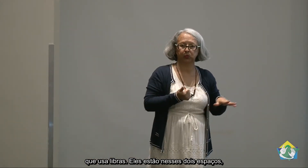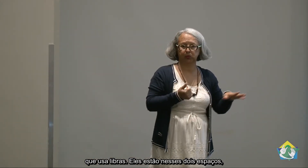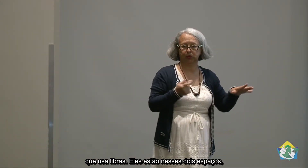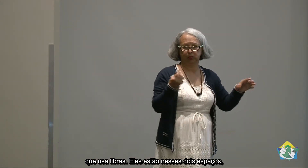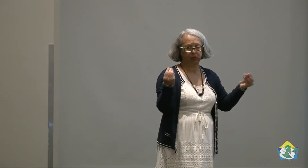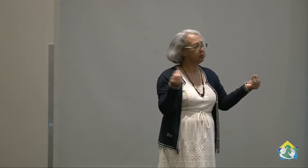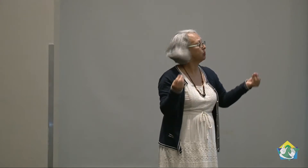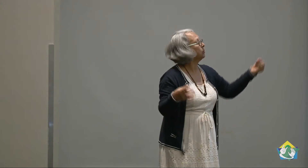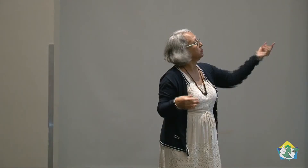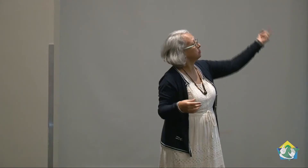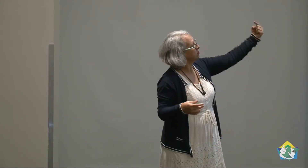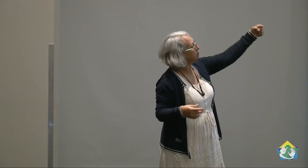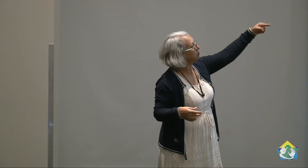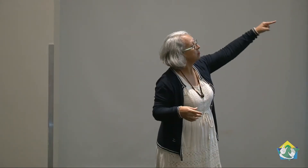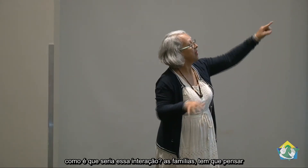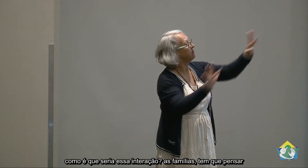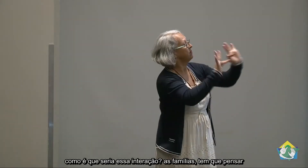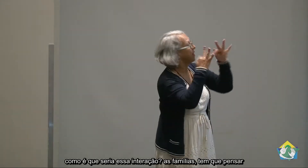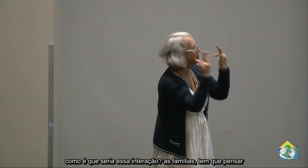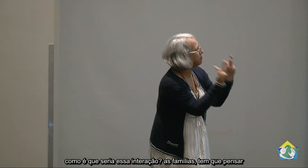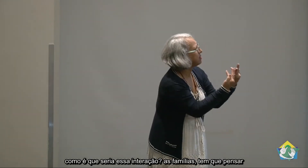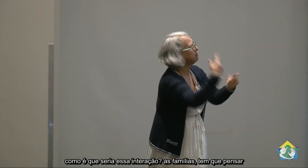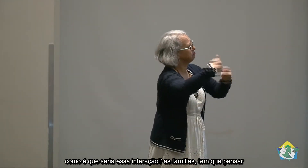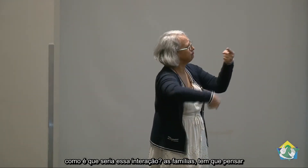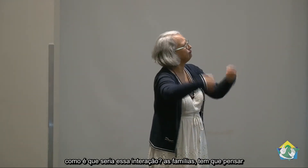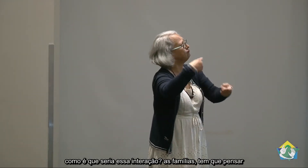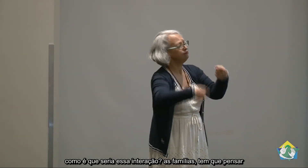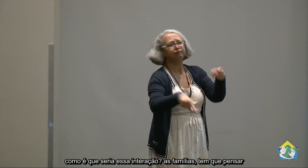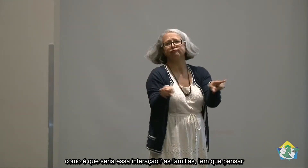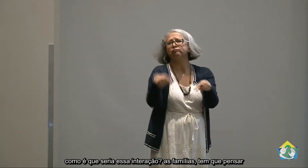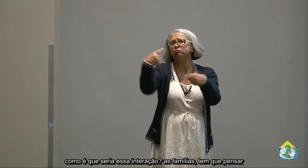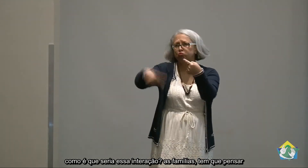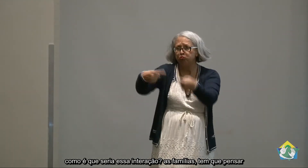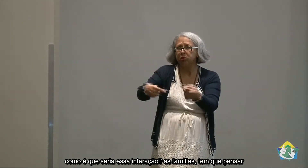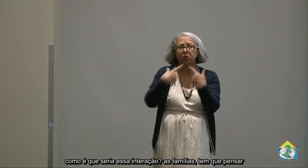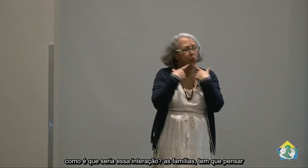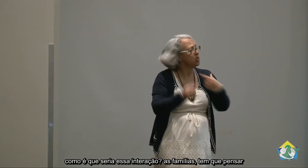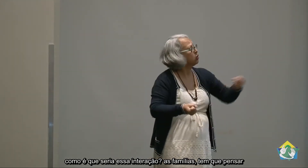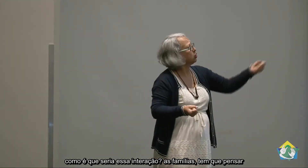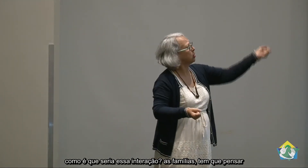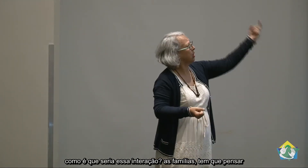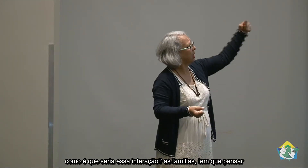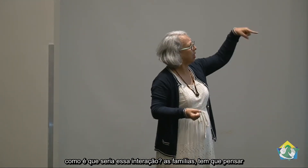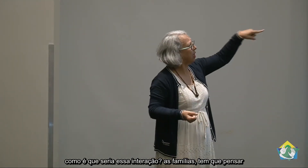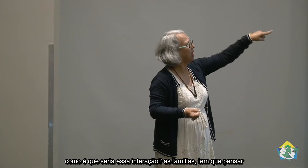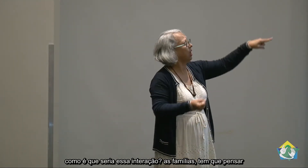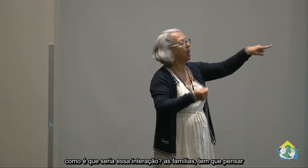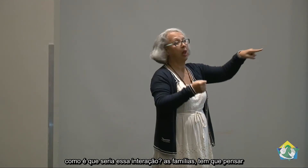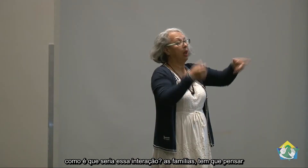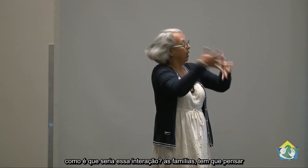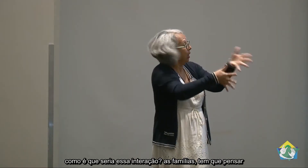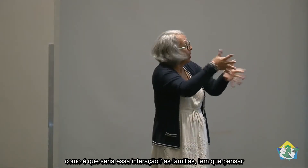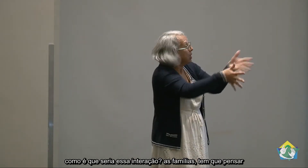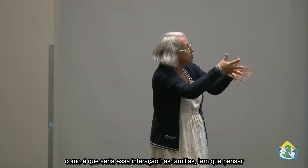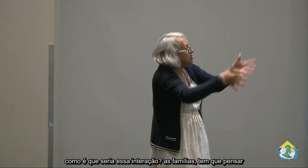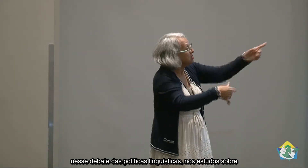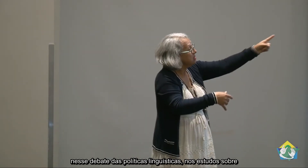espaços. Como é que seria essa interação? As famílias têm que pensar